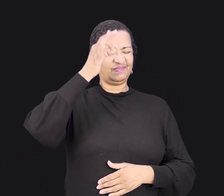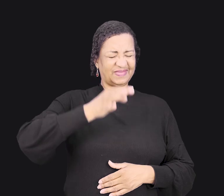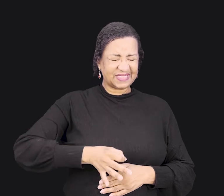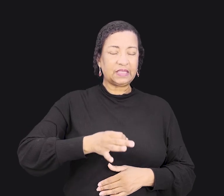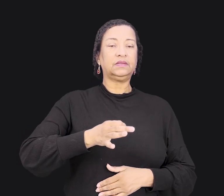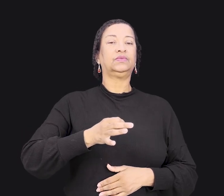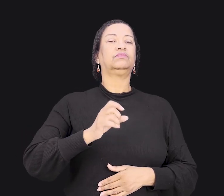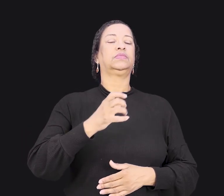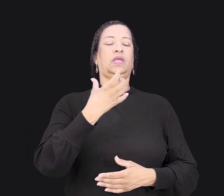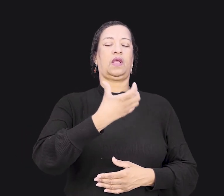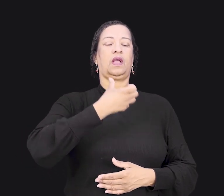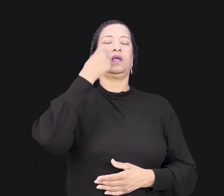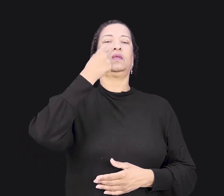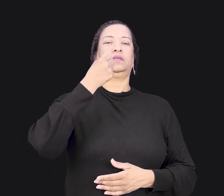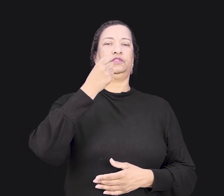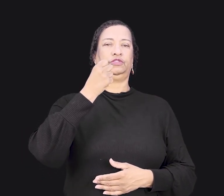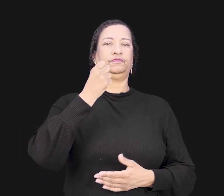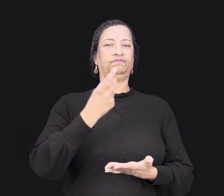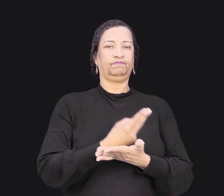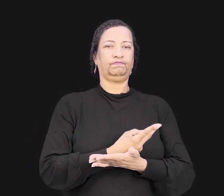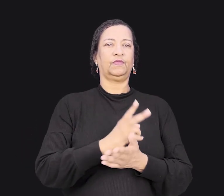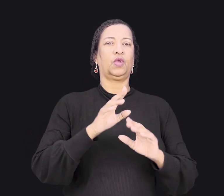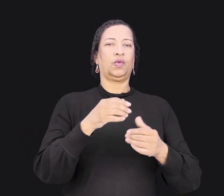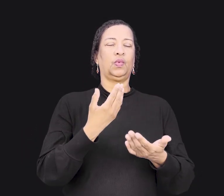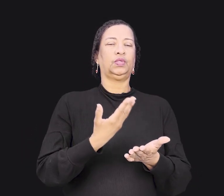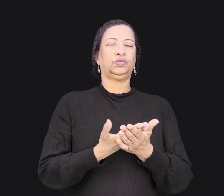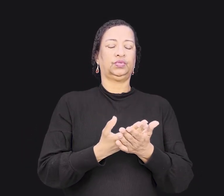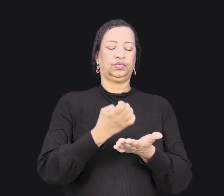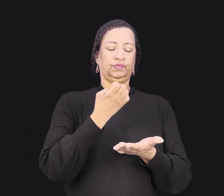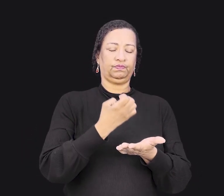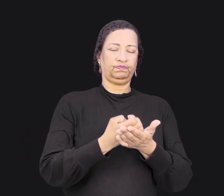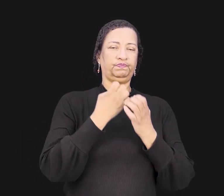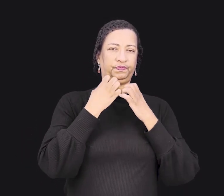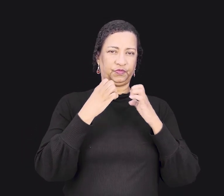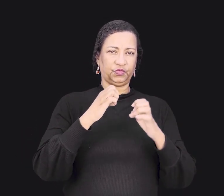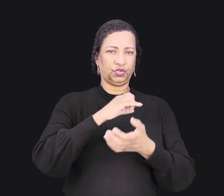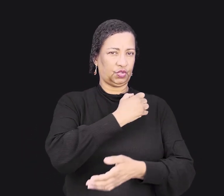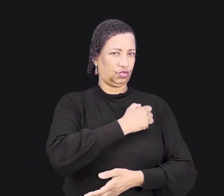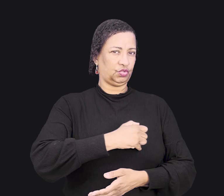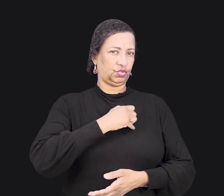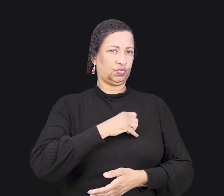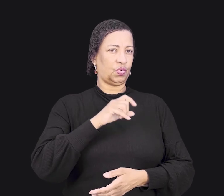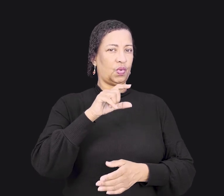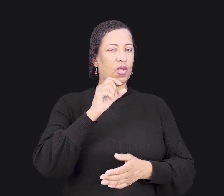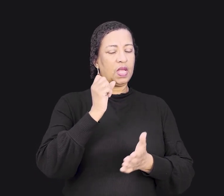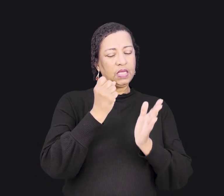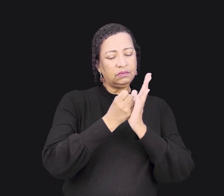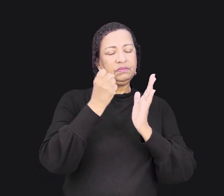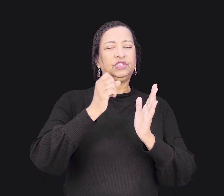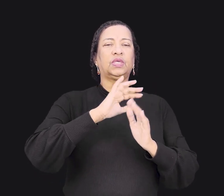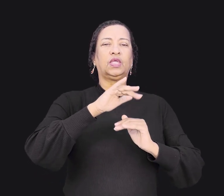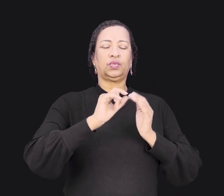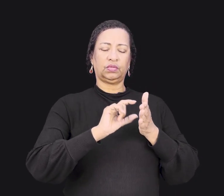salvação. Quando estudamos o evangelho de João, destacamos todas as passagens nas quais ele nos exortou a